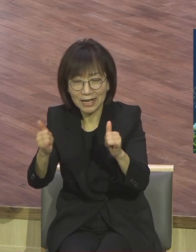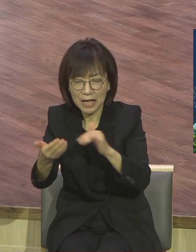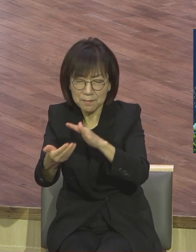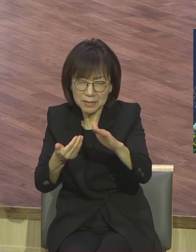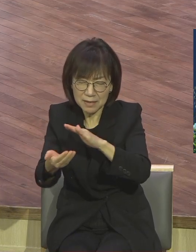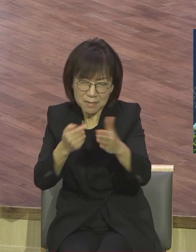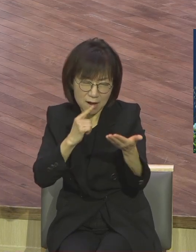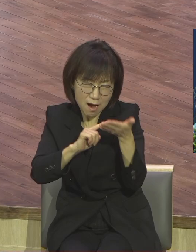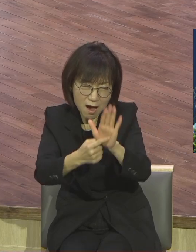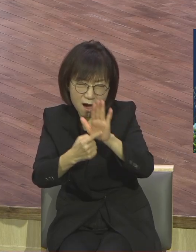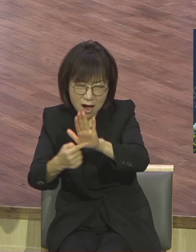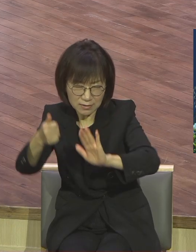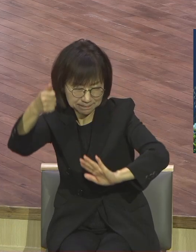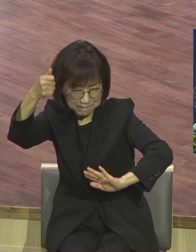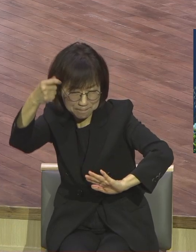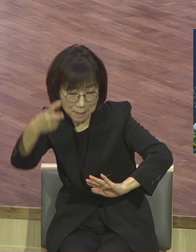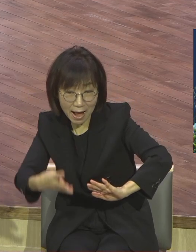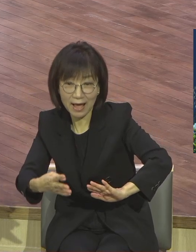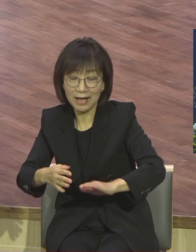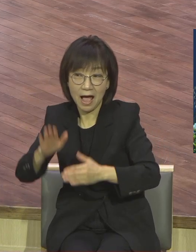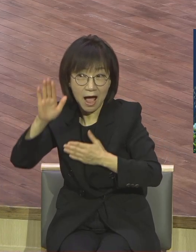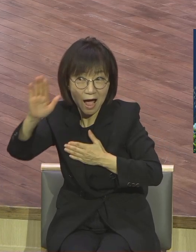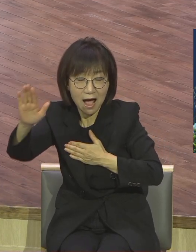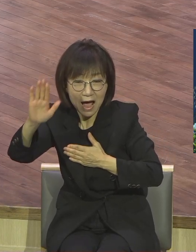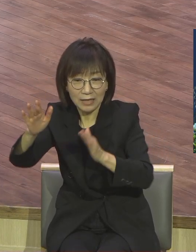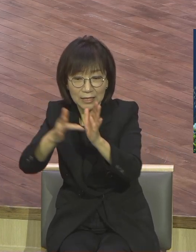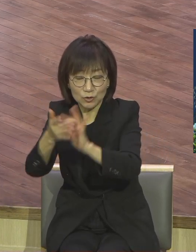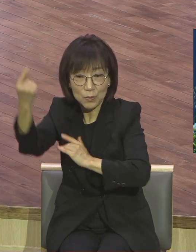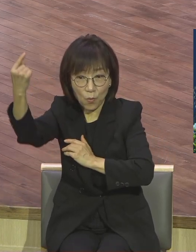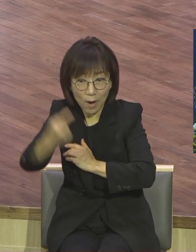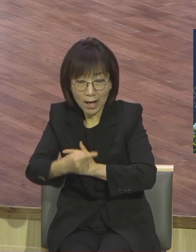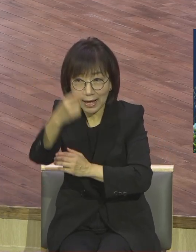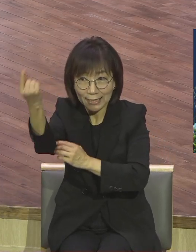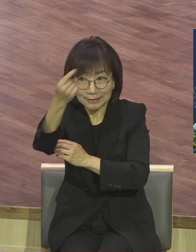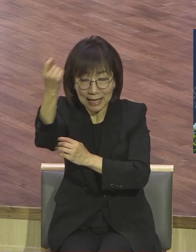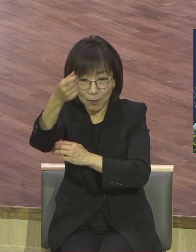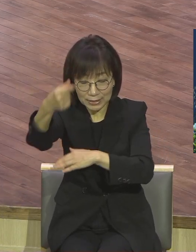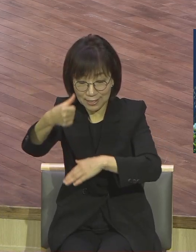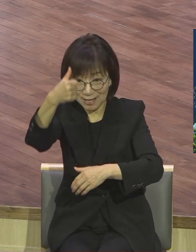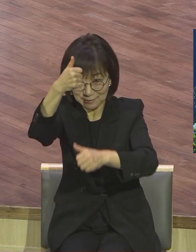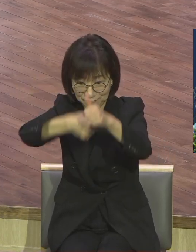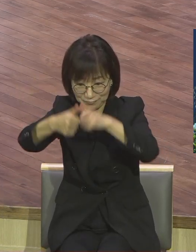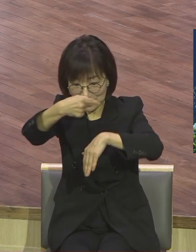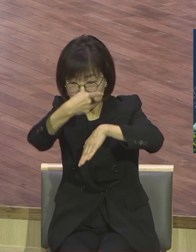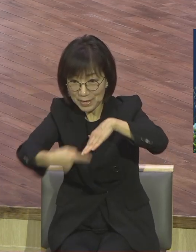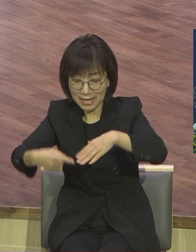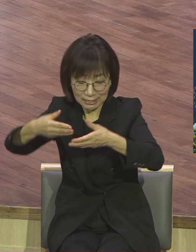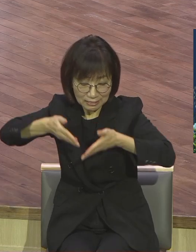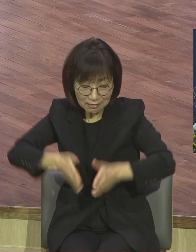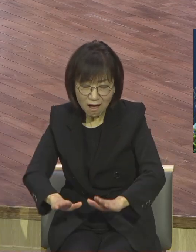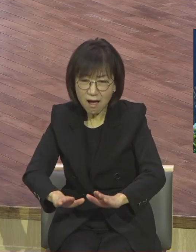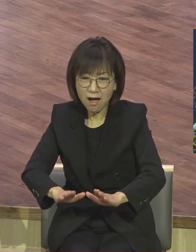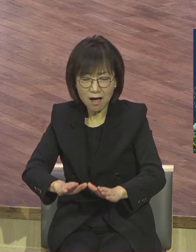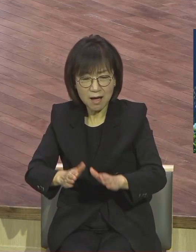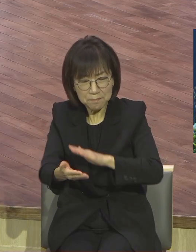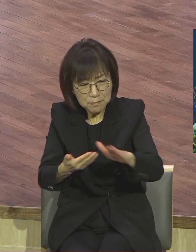이 땅에 성육신 했고 십자가에 죽으신 것과 부활하심으로 하나님의 아들 되심을 보여주지